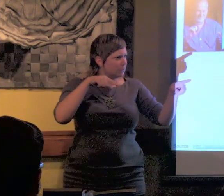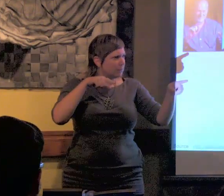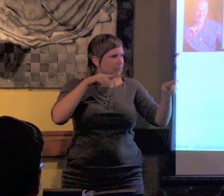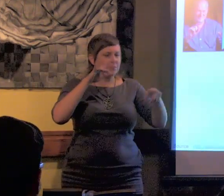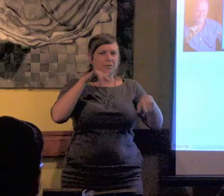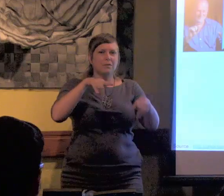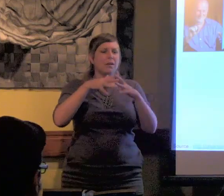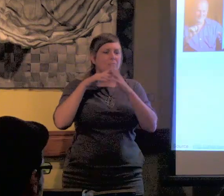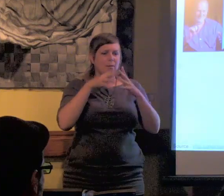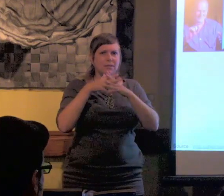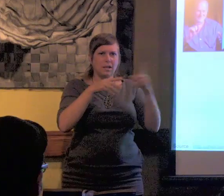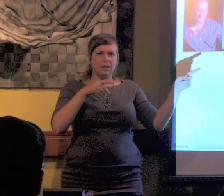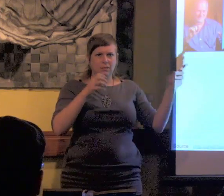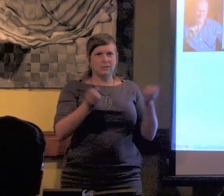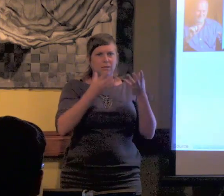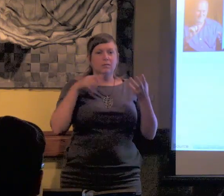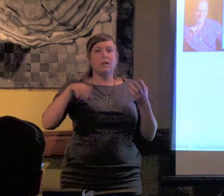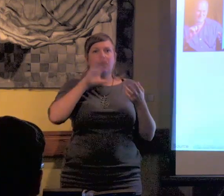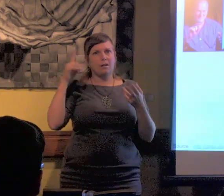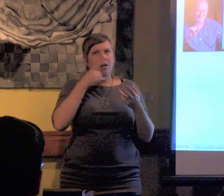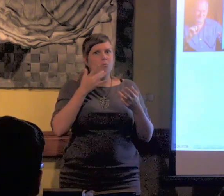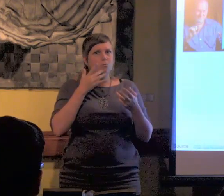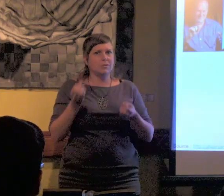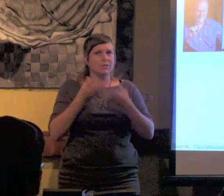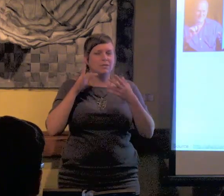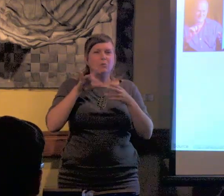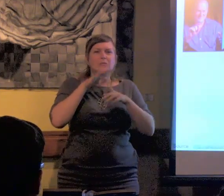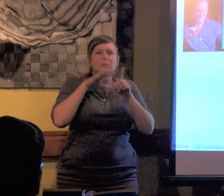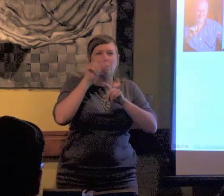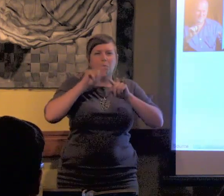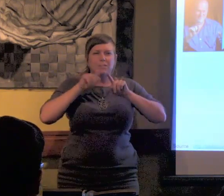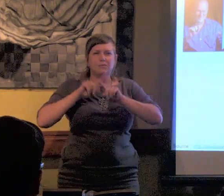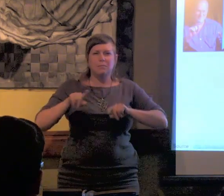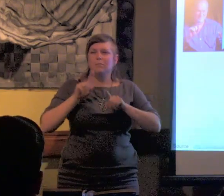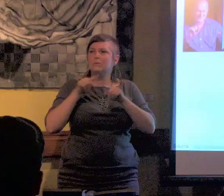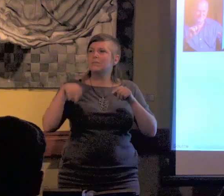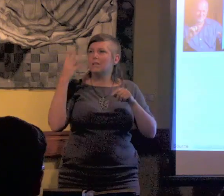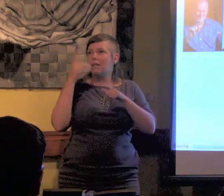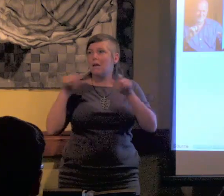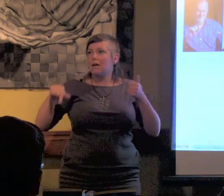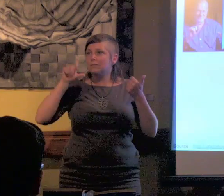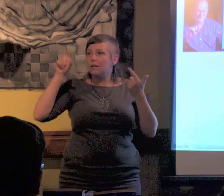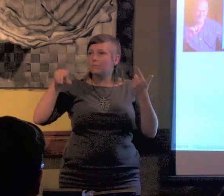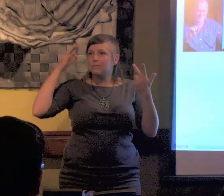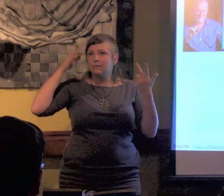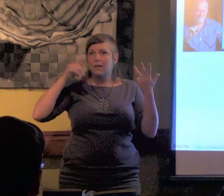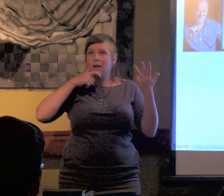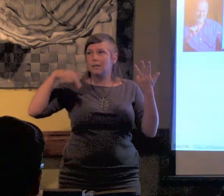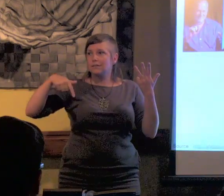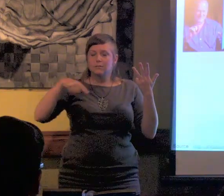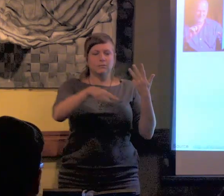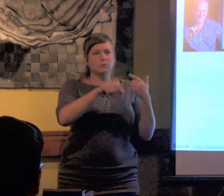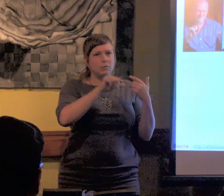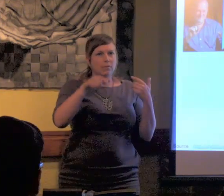Donc, tu l'as vu, toi? Donc, en fait, c'est un Américain ça a été créé aux États-Unis. Et ici, bon,